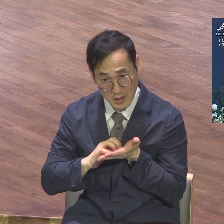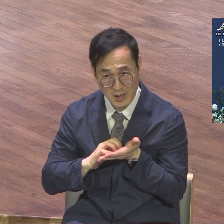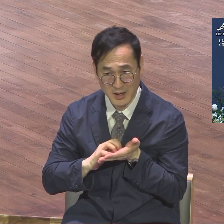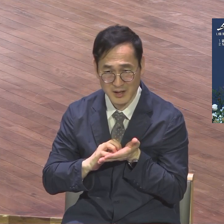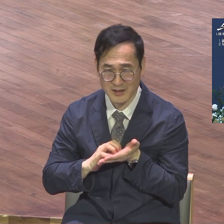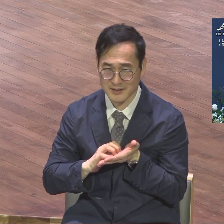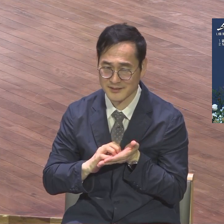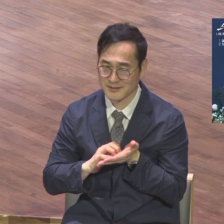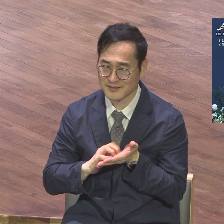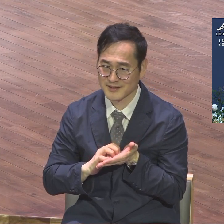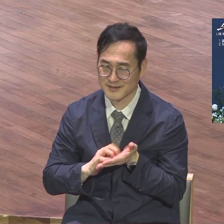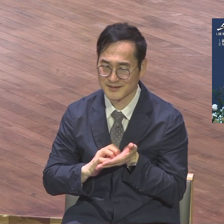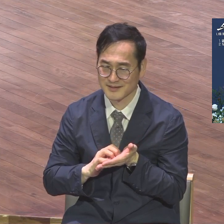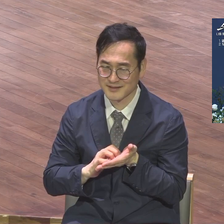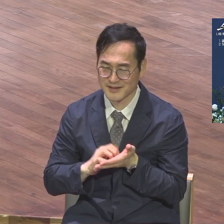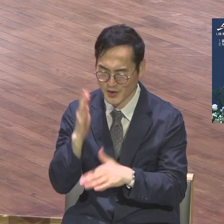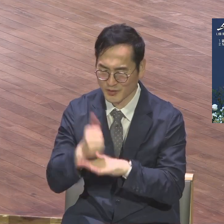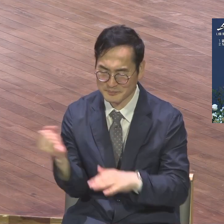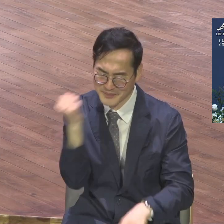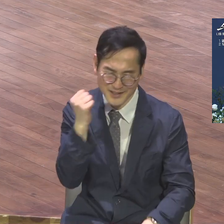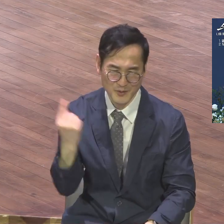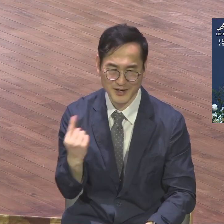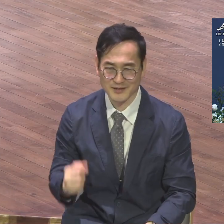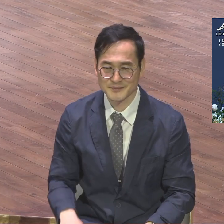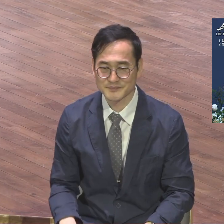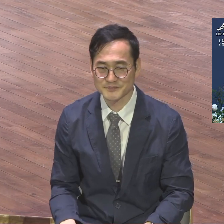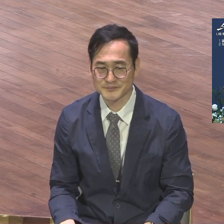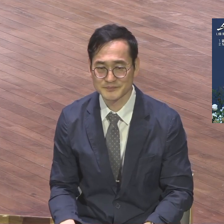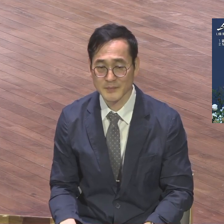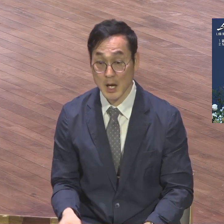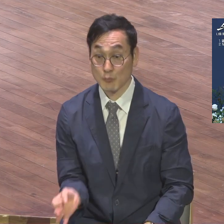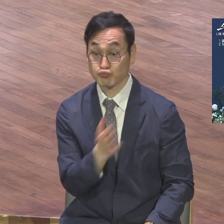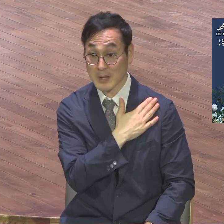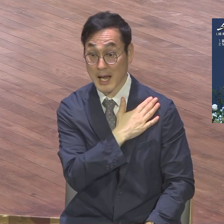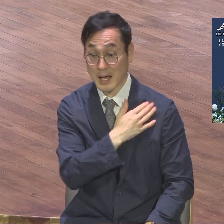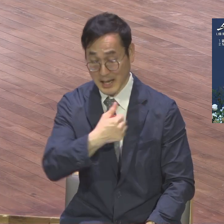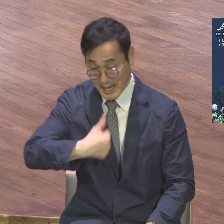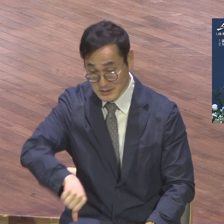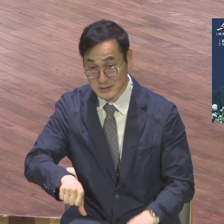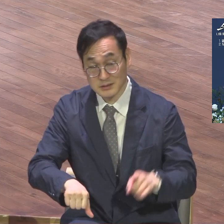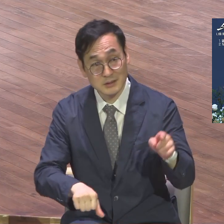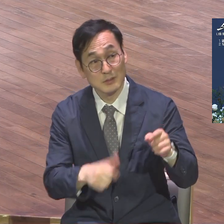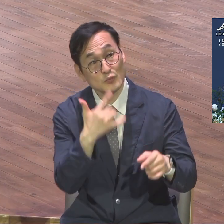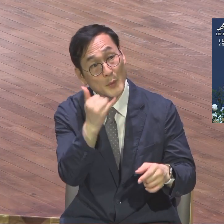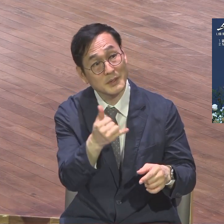아니 능력 있는 부자 부모 밑에서 자라가지고 부모님이 용돈을 좀 줬어.